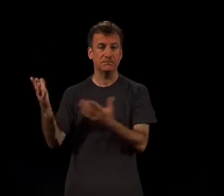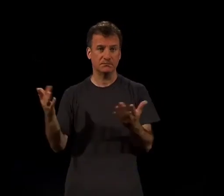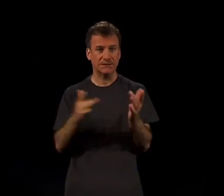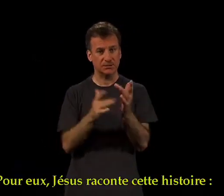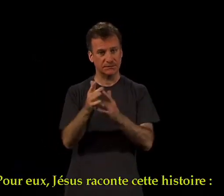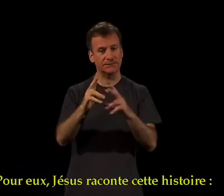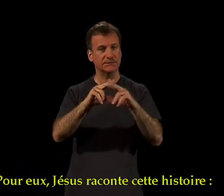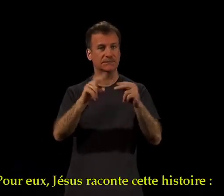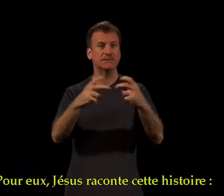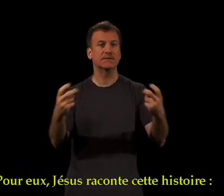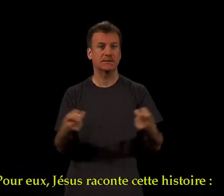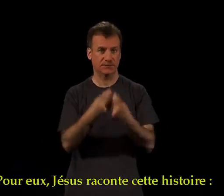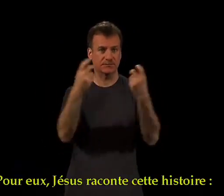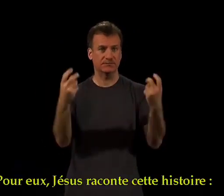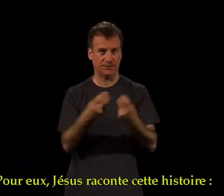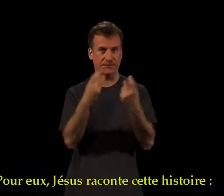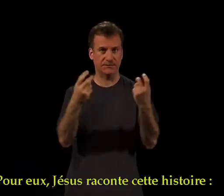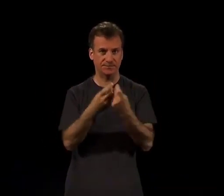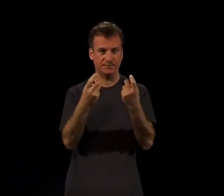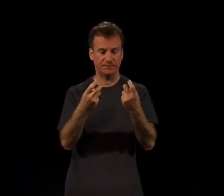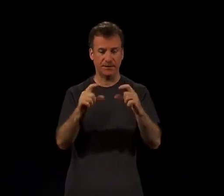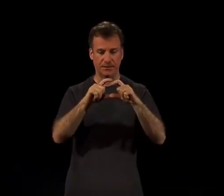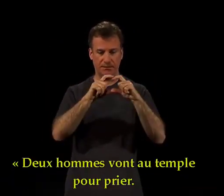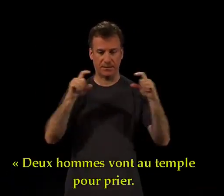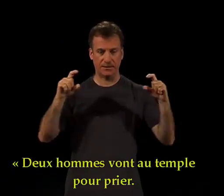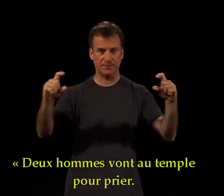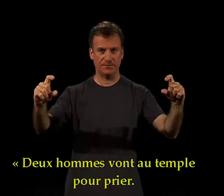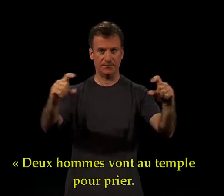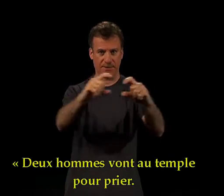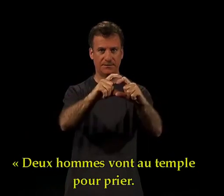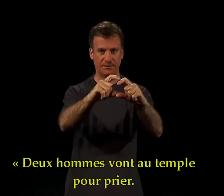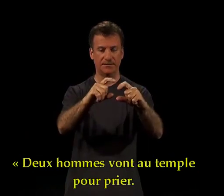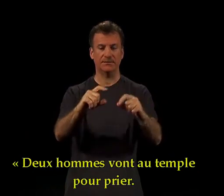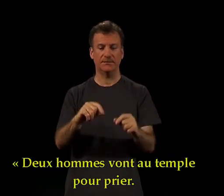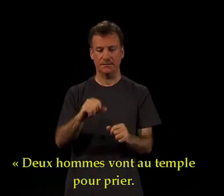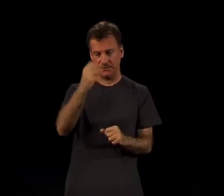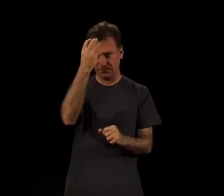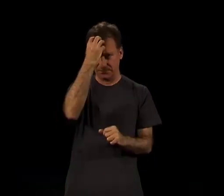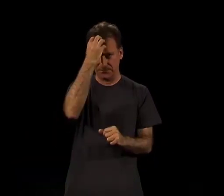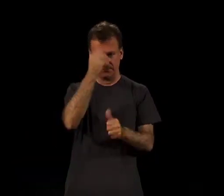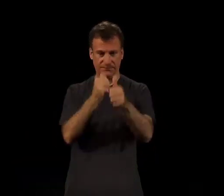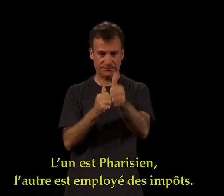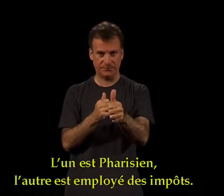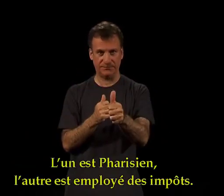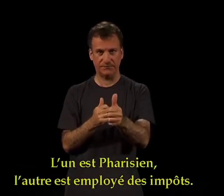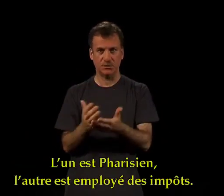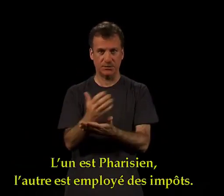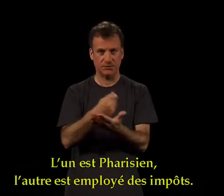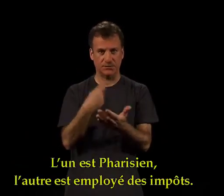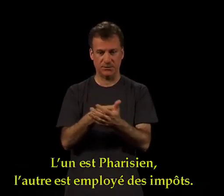Pour eux, Jésus raconte cette histoire. Deux hommes vont au temple pour prier. L'un est pharisien, l'autre